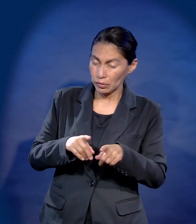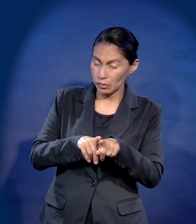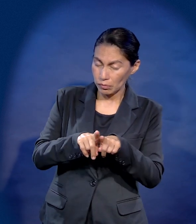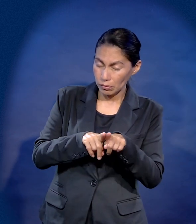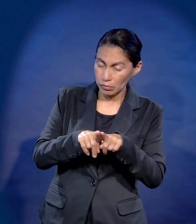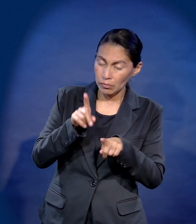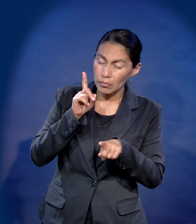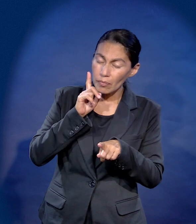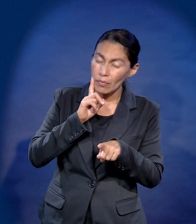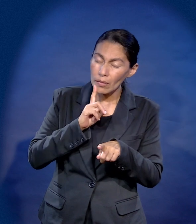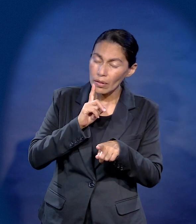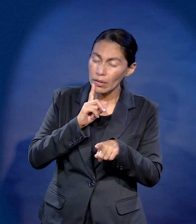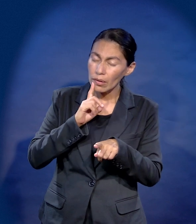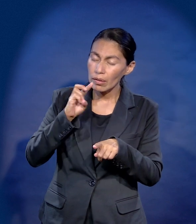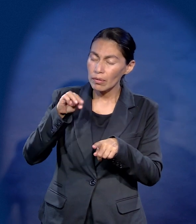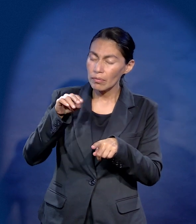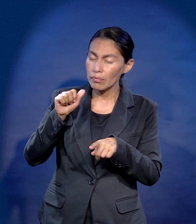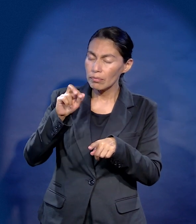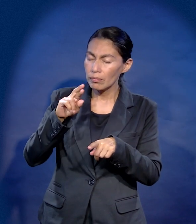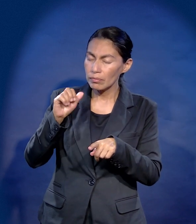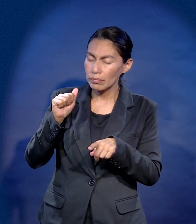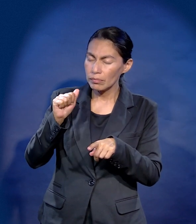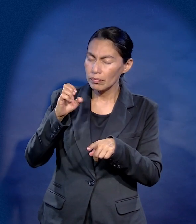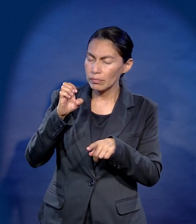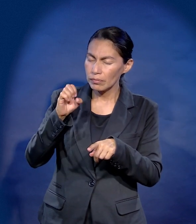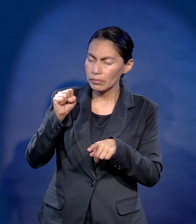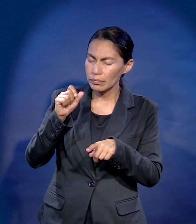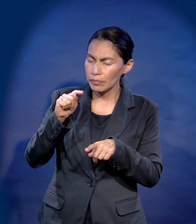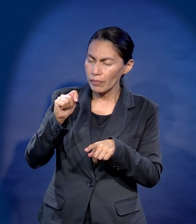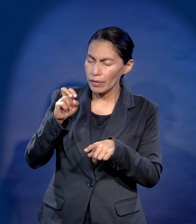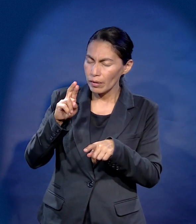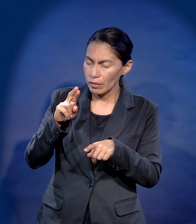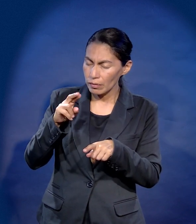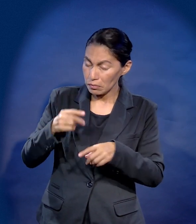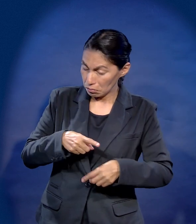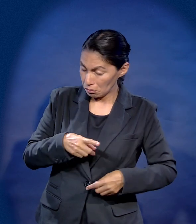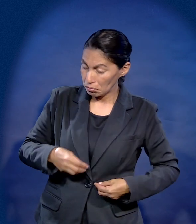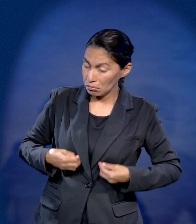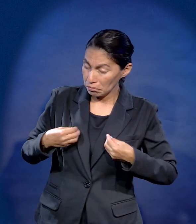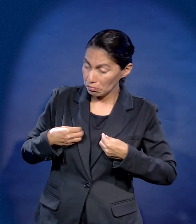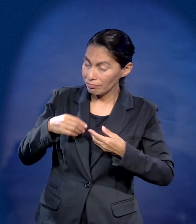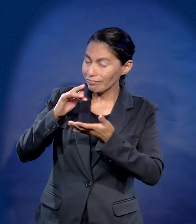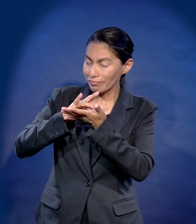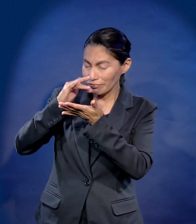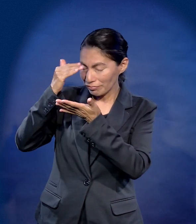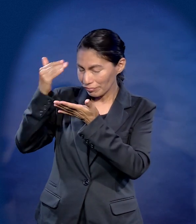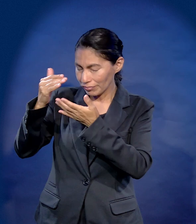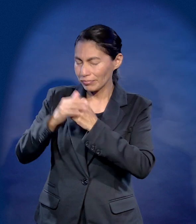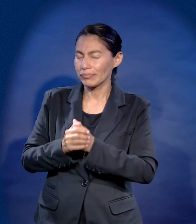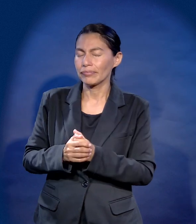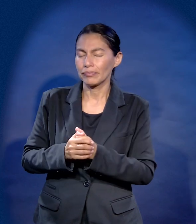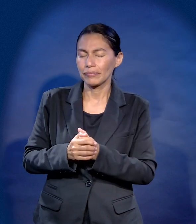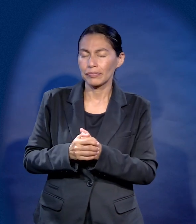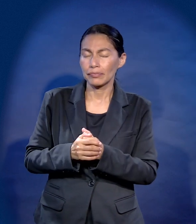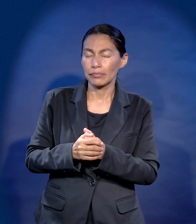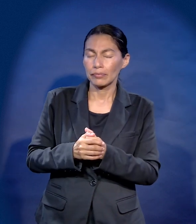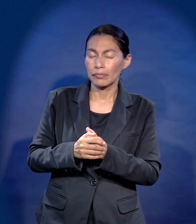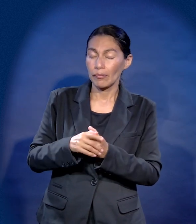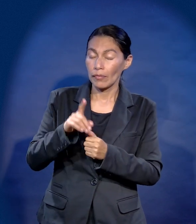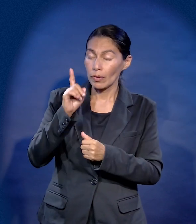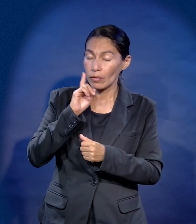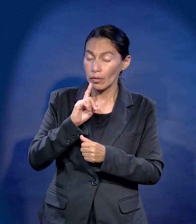la vida de nuestra querida hermana María Esther Huidobro. Ella ha venido a este lugar, Señor,